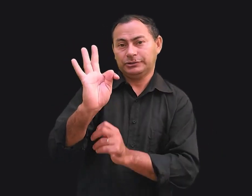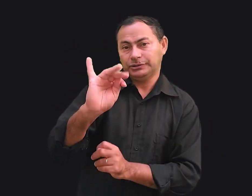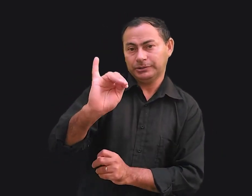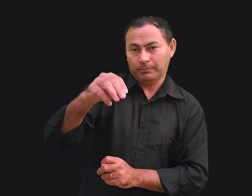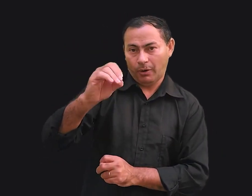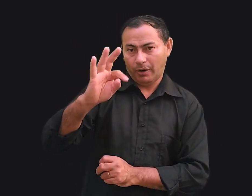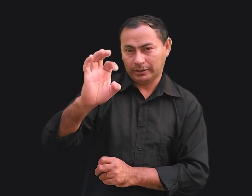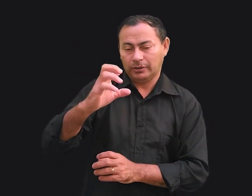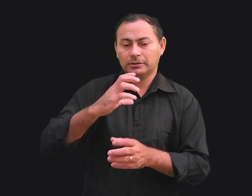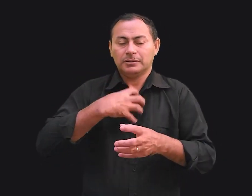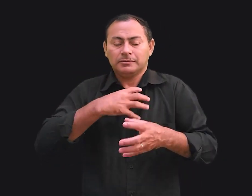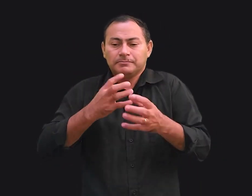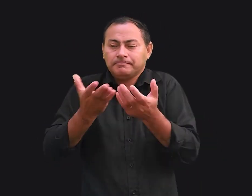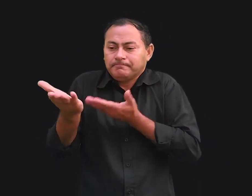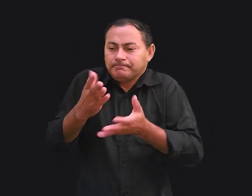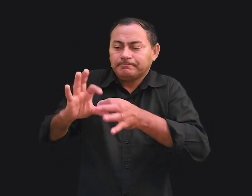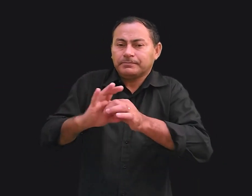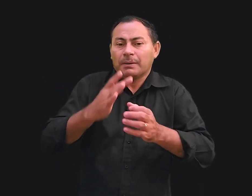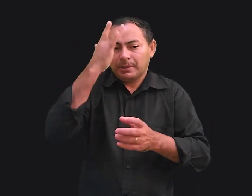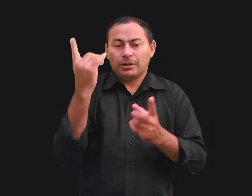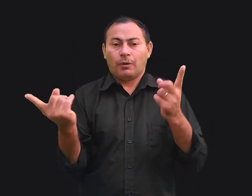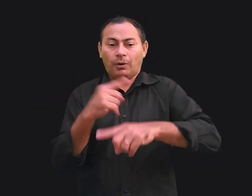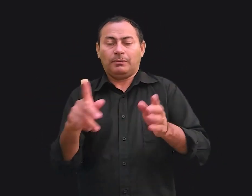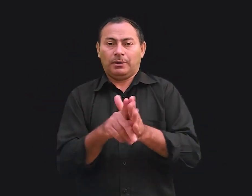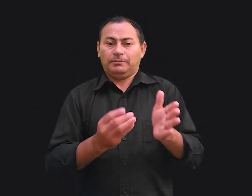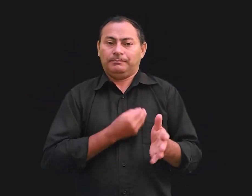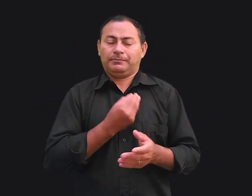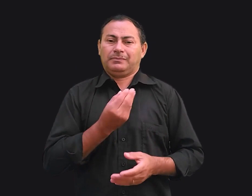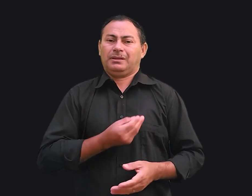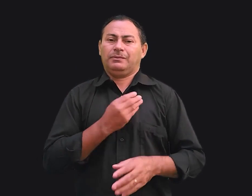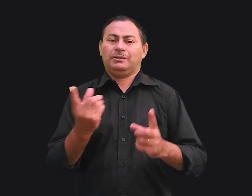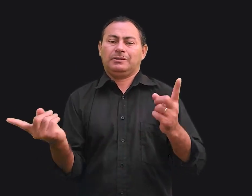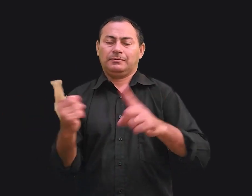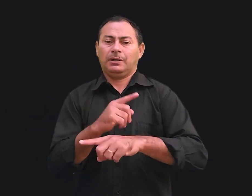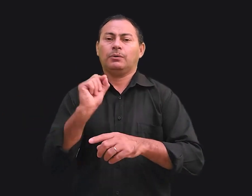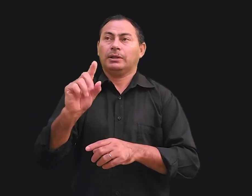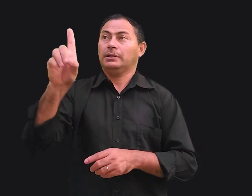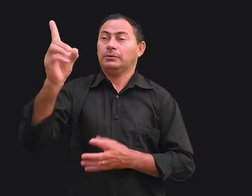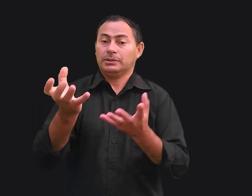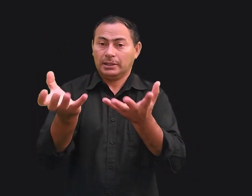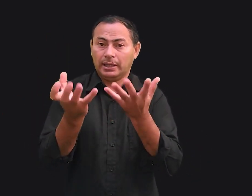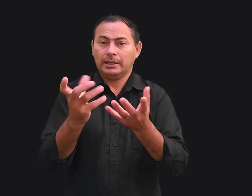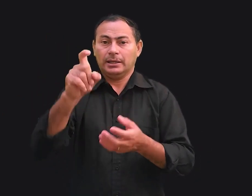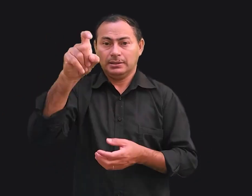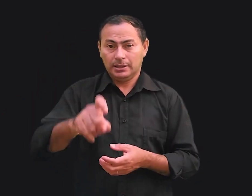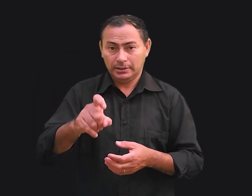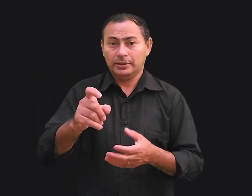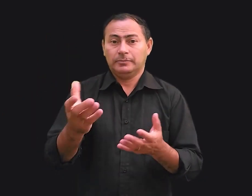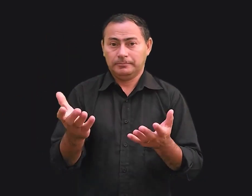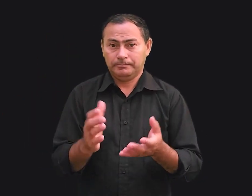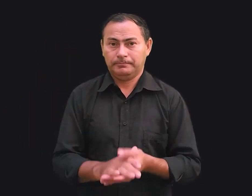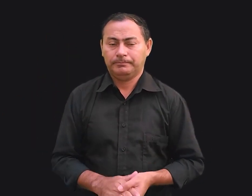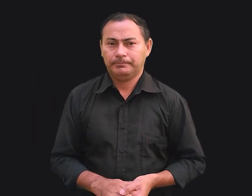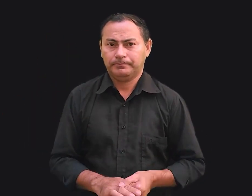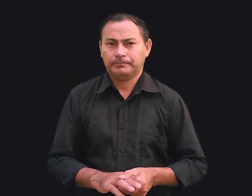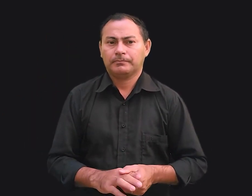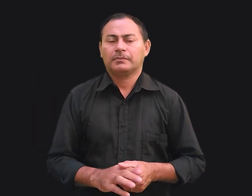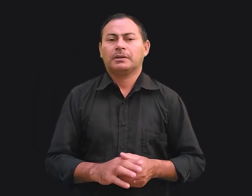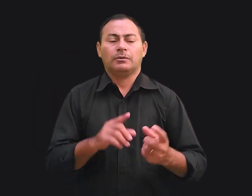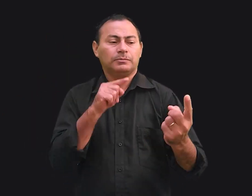ensina que quando as pessoas se opõem a si mesmas, estão vivendo em oposição ao que Deus quer que elas sejam. E o